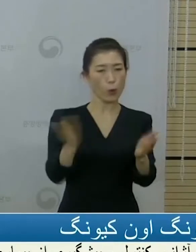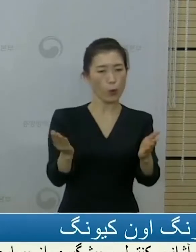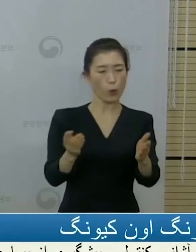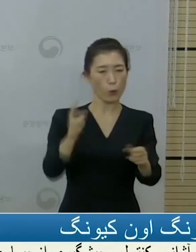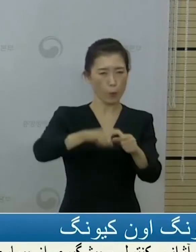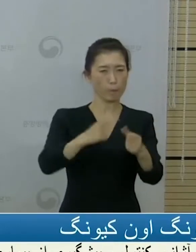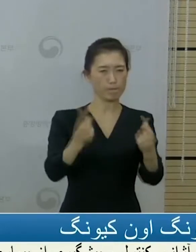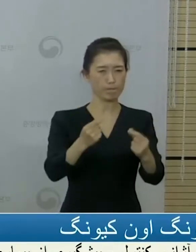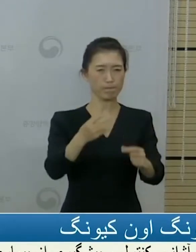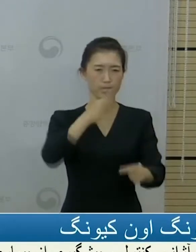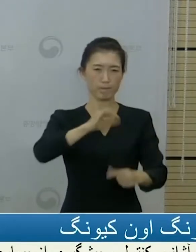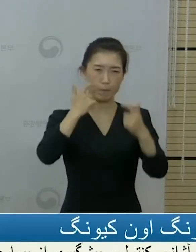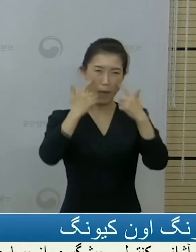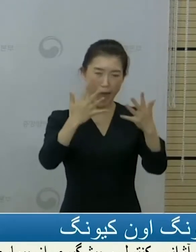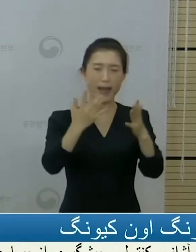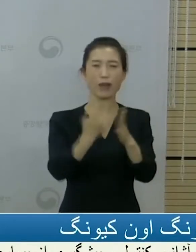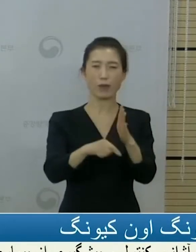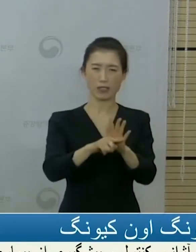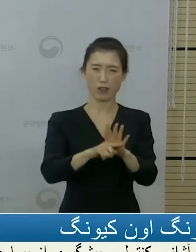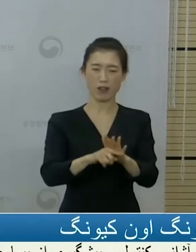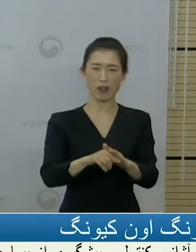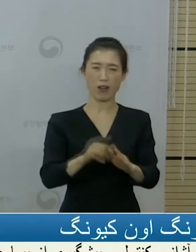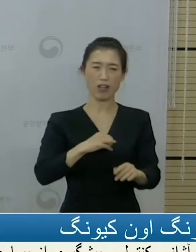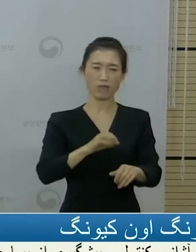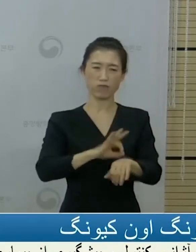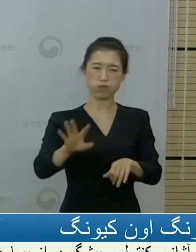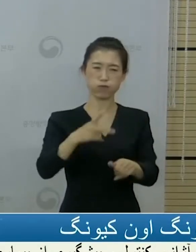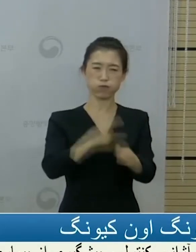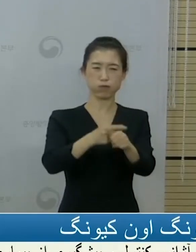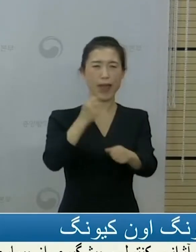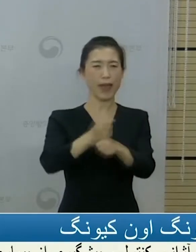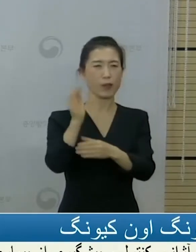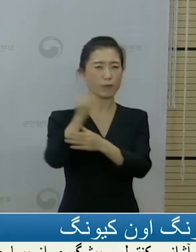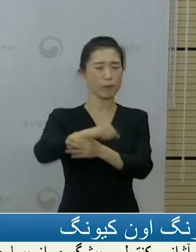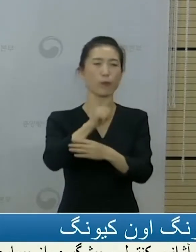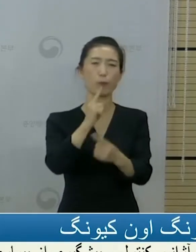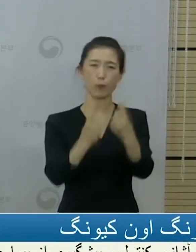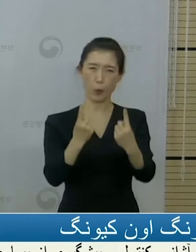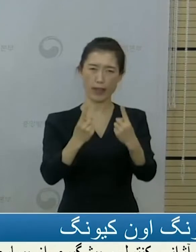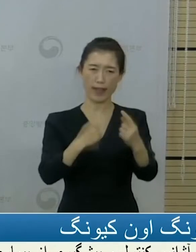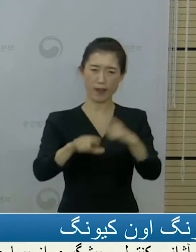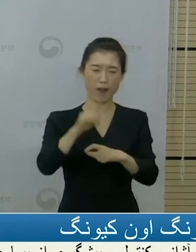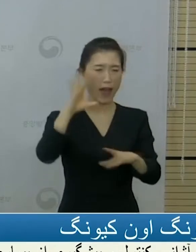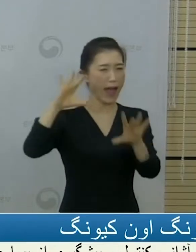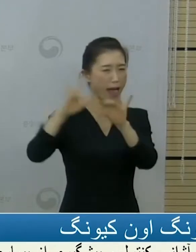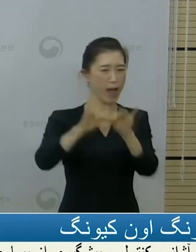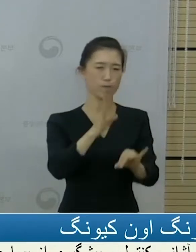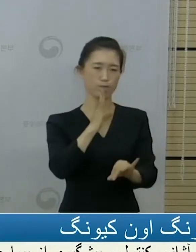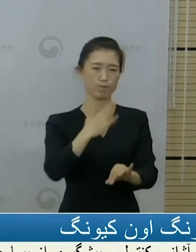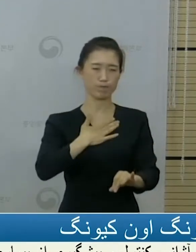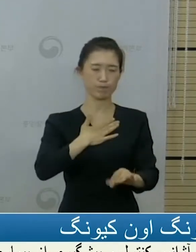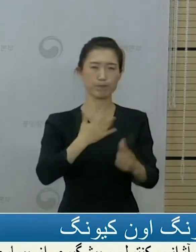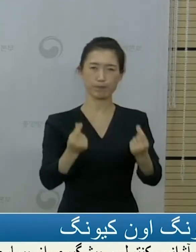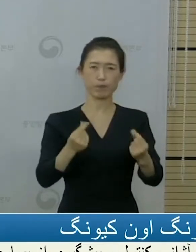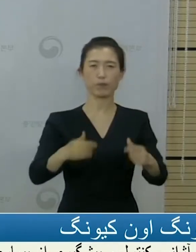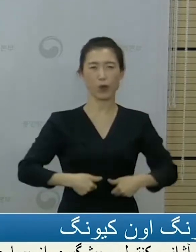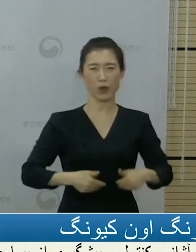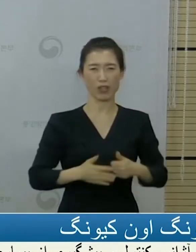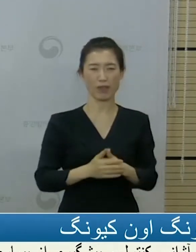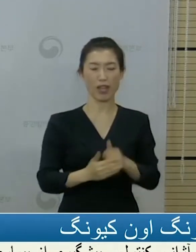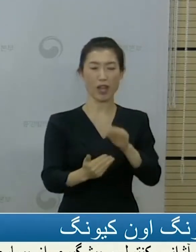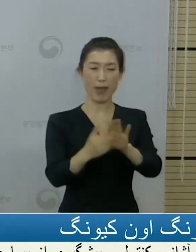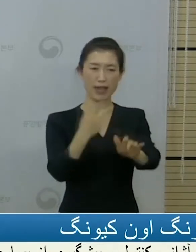اگرچه افزایش میزان واکسیناسیون برای دستیابی به هدف ایمن سازی خیلی مهم است، اما اختلاف نظر در مورد اثر واکسن